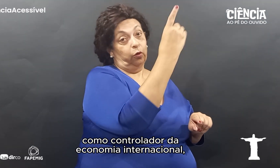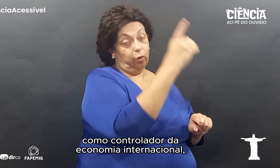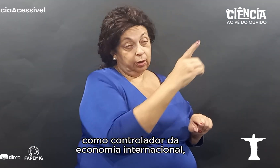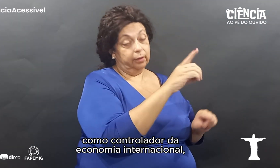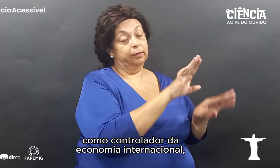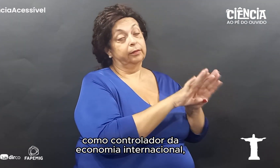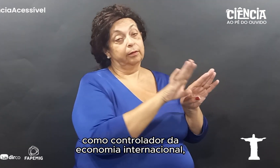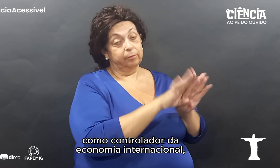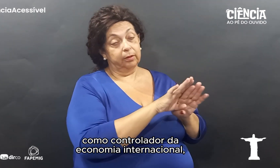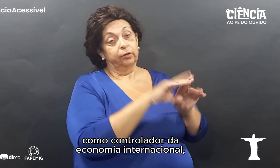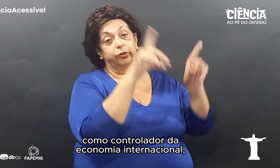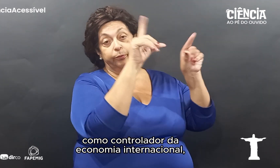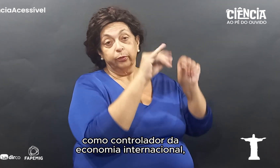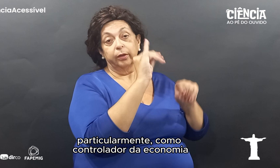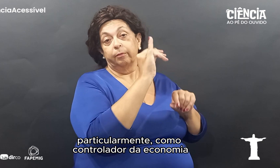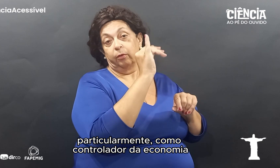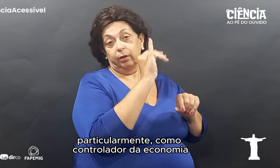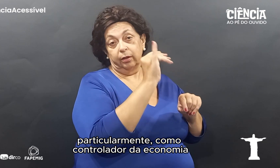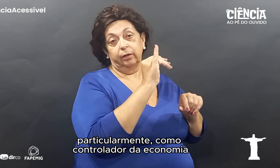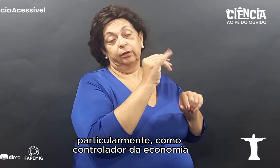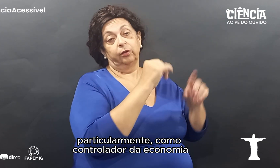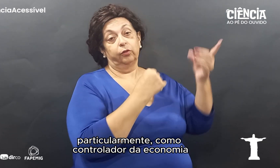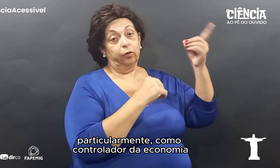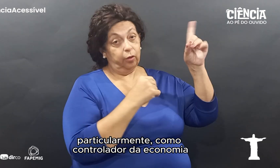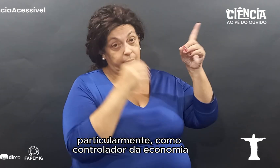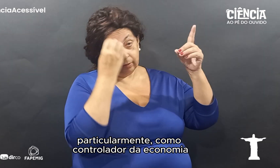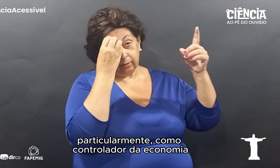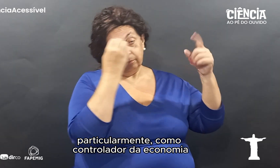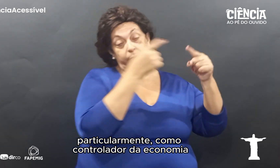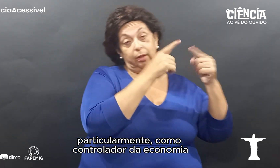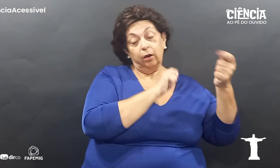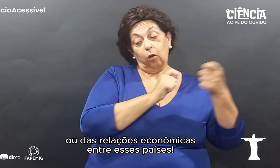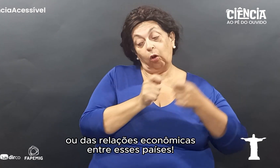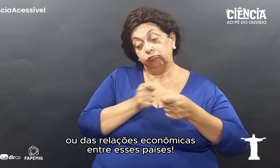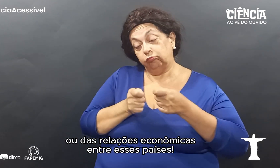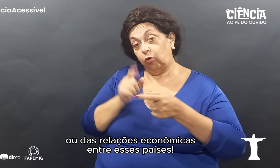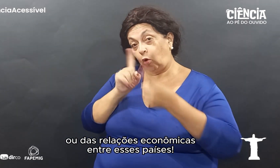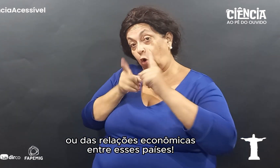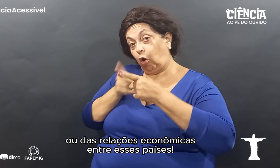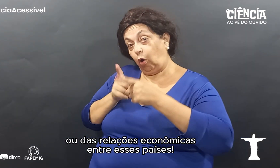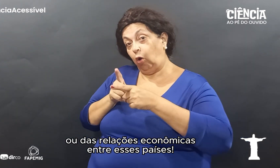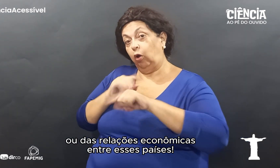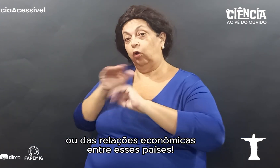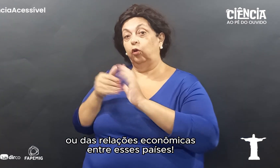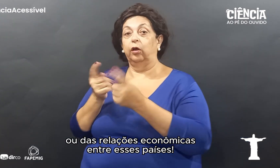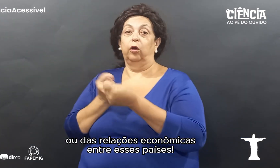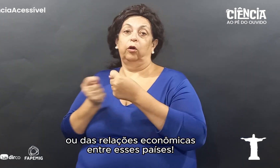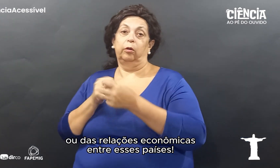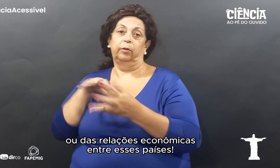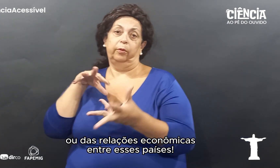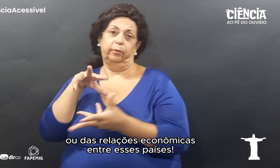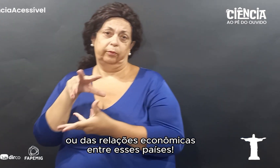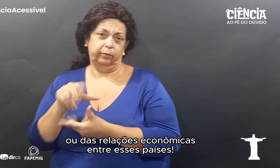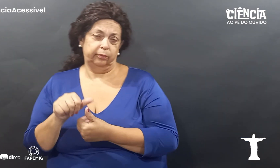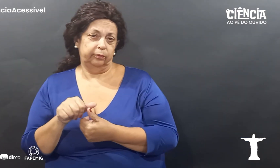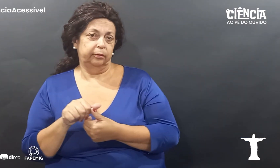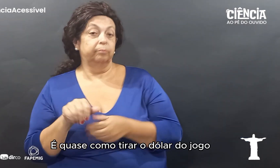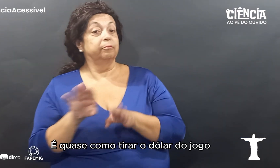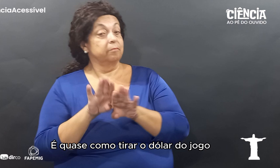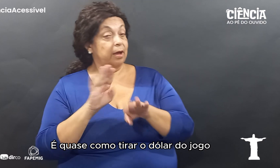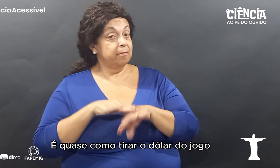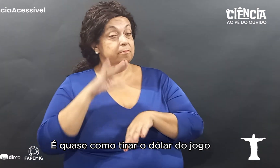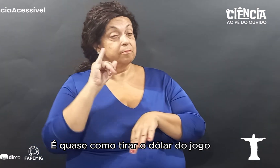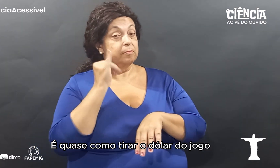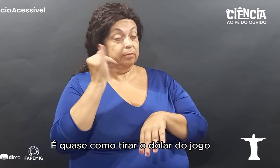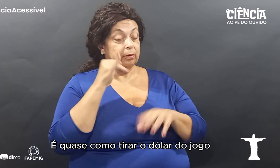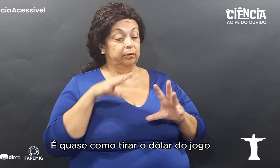como controlador da economia internacional, particularmente como controlador da economia ou das relações econômicas entre esses países. É